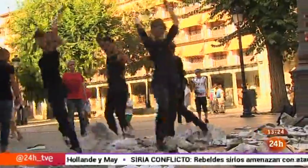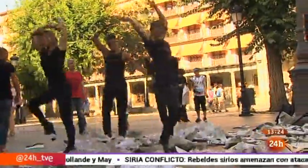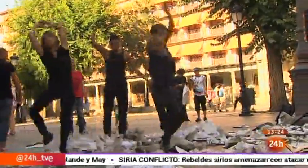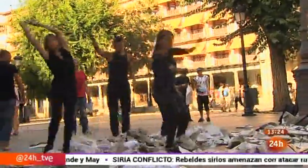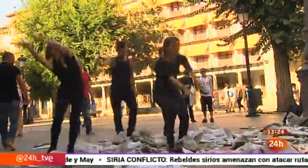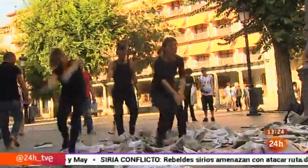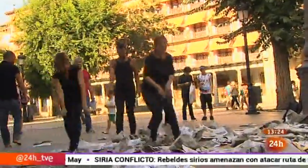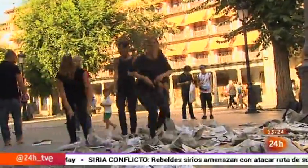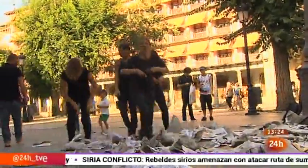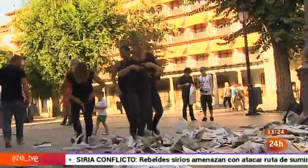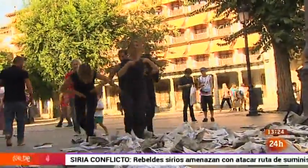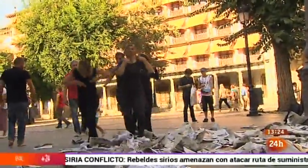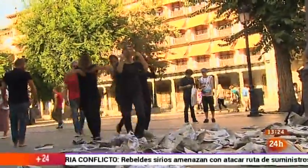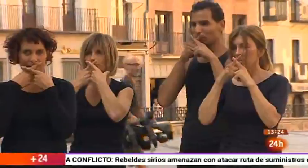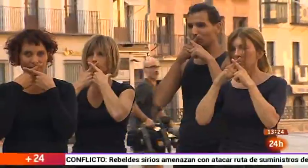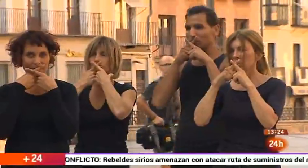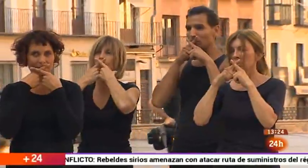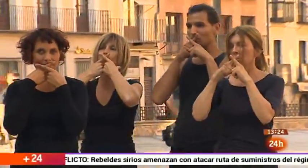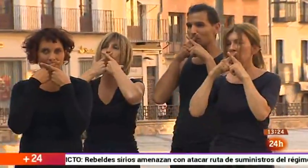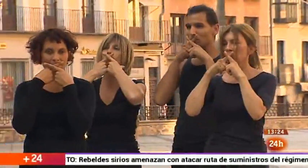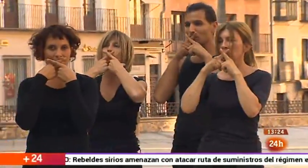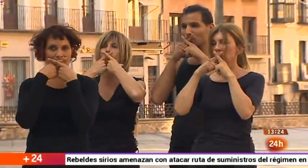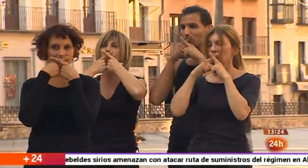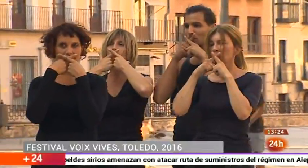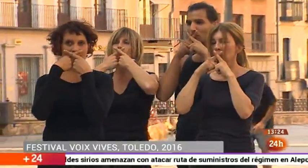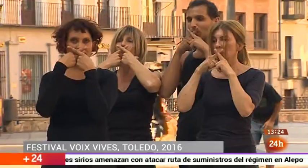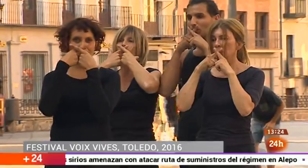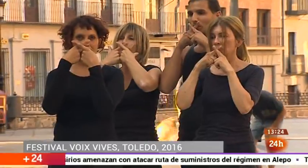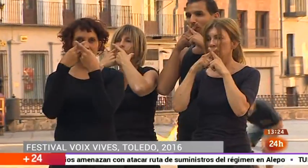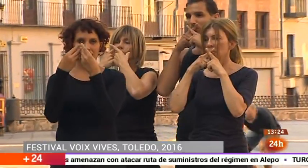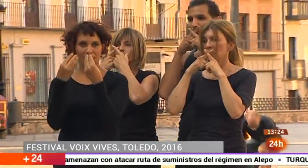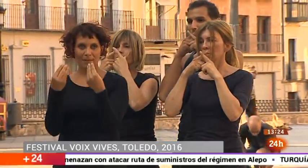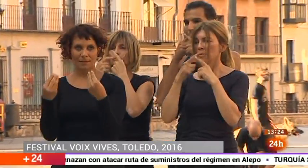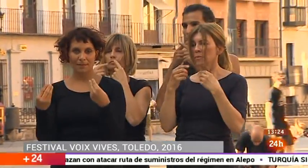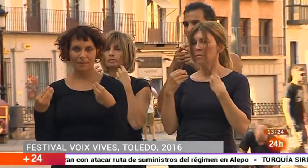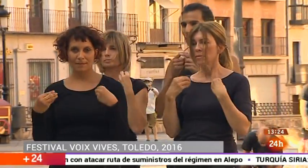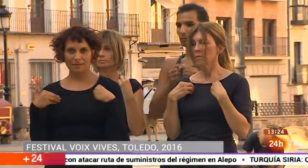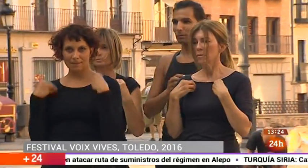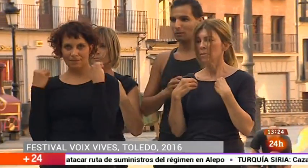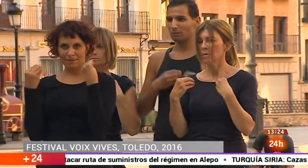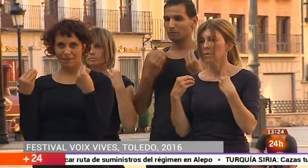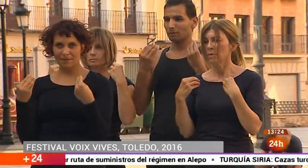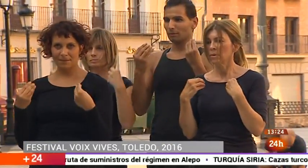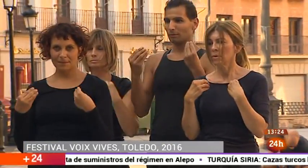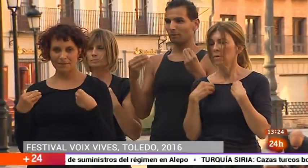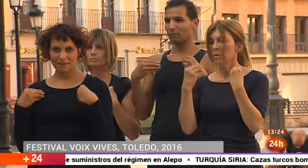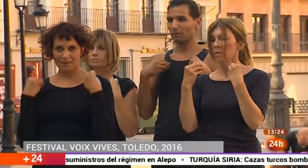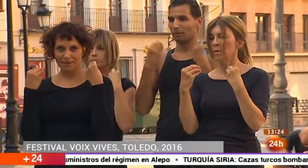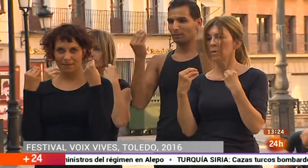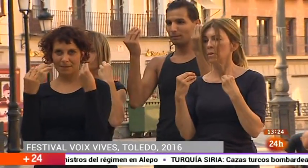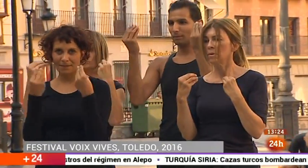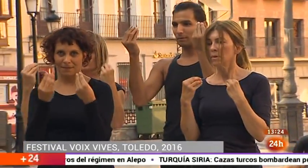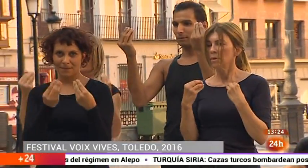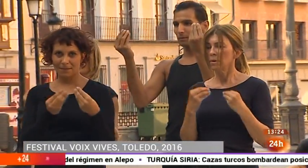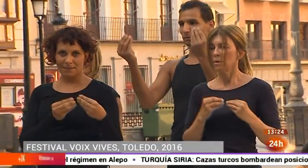Les invitamos a un viaje por los rincones de Toledo, una ciudad de secretos callados, y un viaje también por la poesía, por la que se